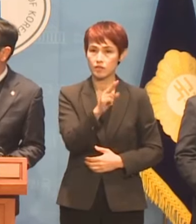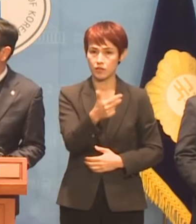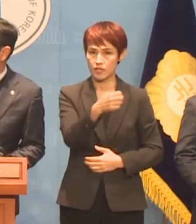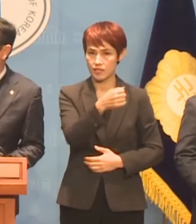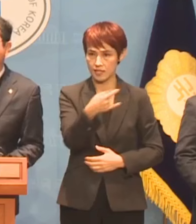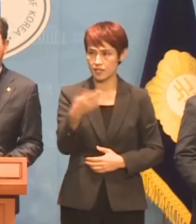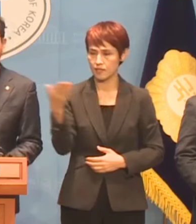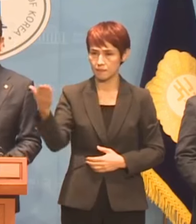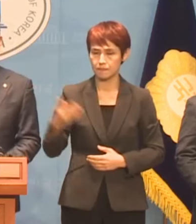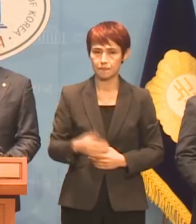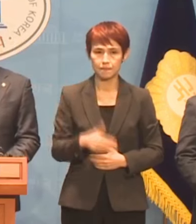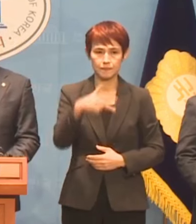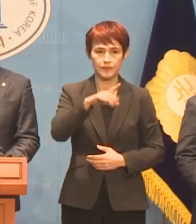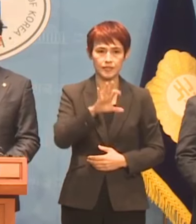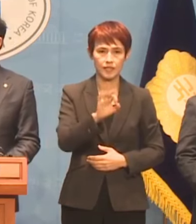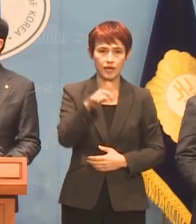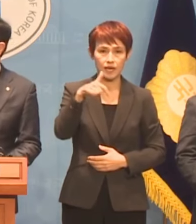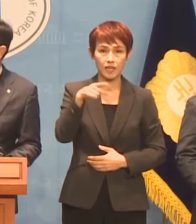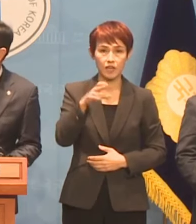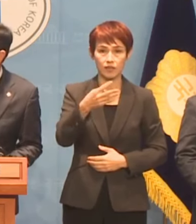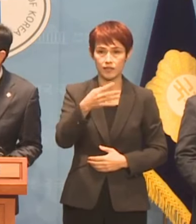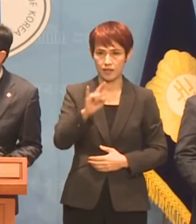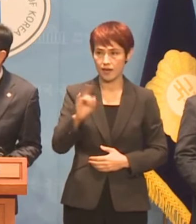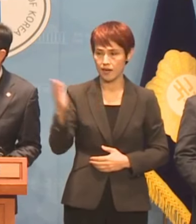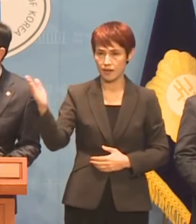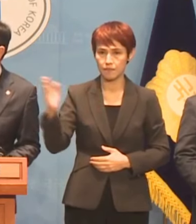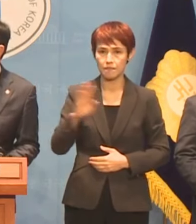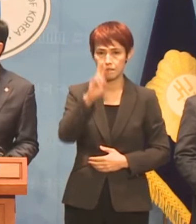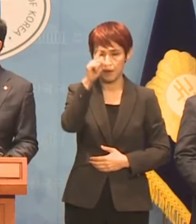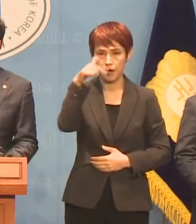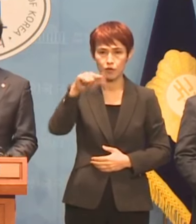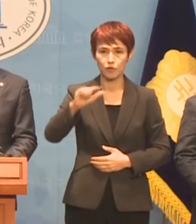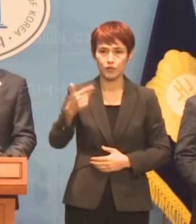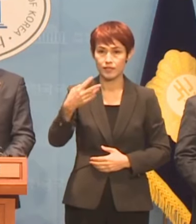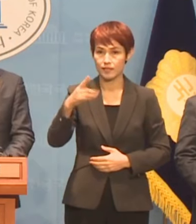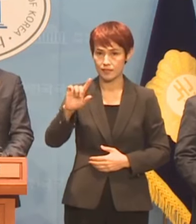참석하셨습니다. 장경태 의원님 참석하셨습니다. 박균택 의원님,